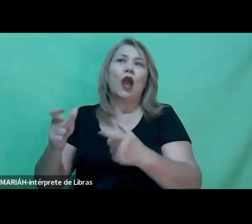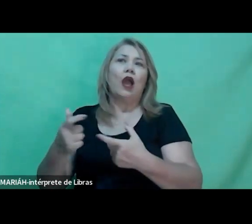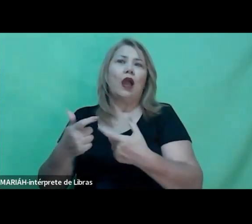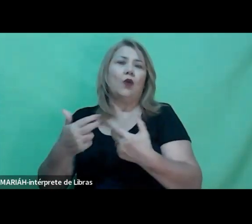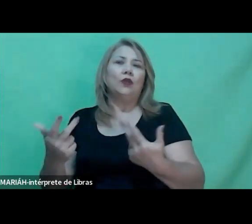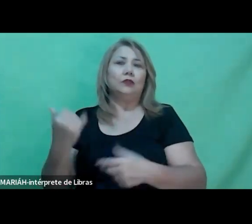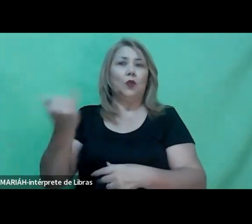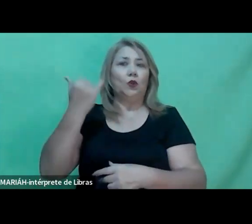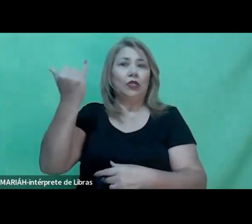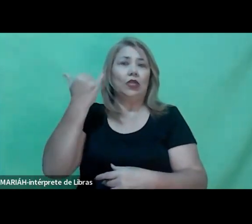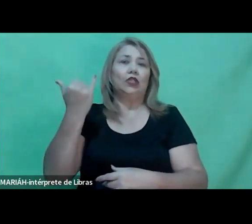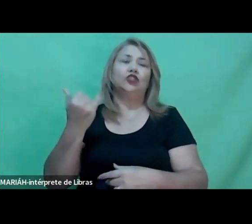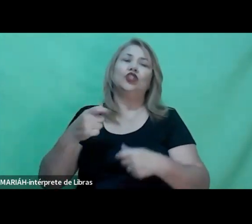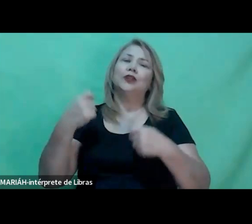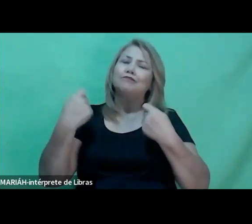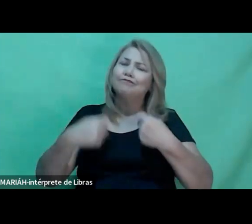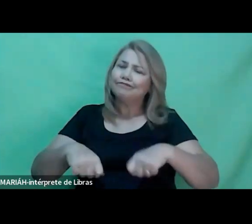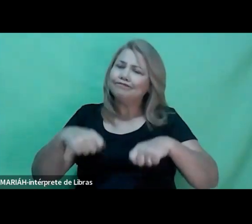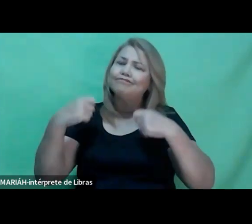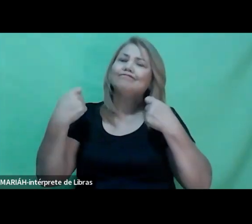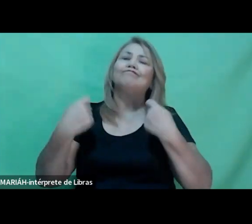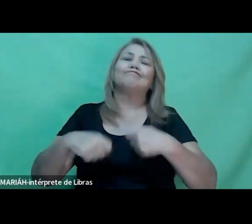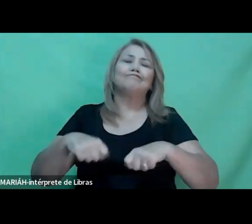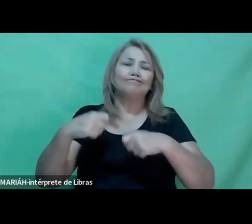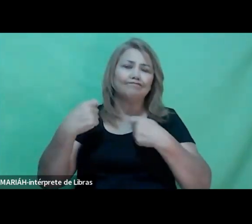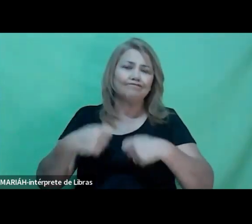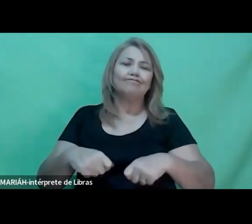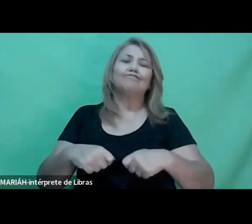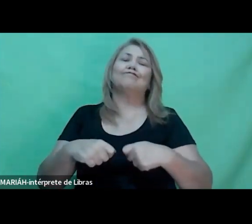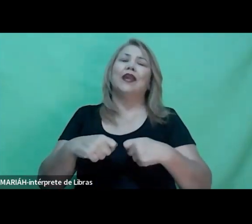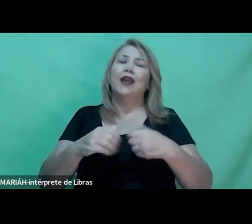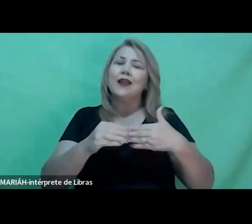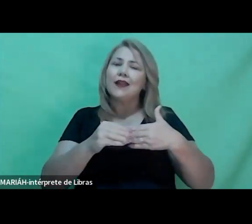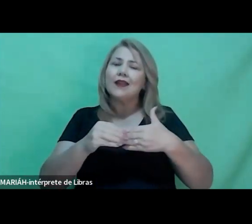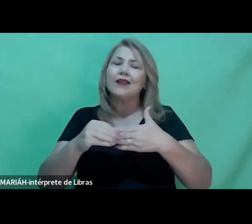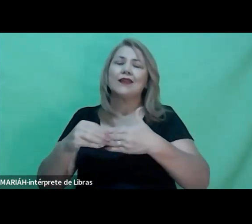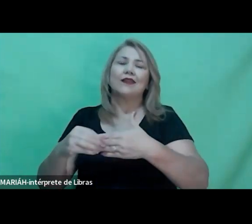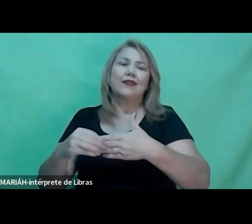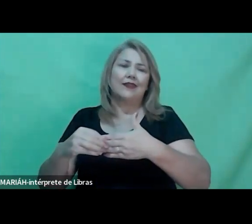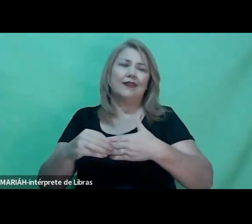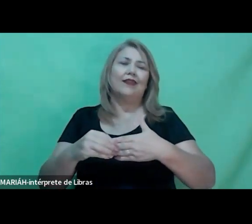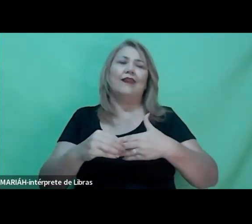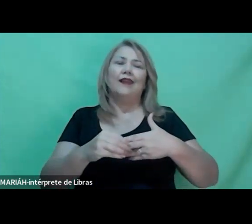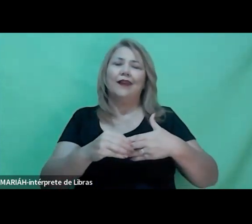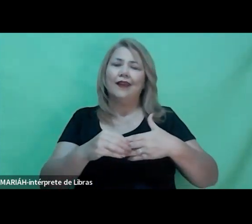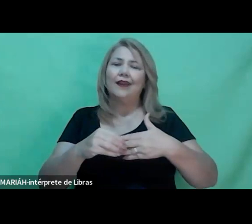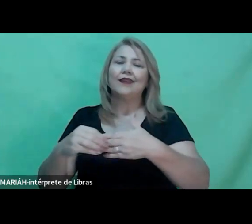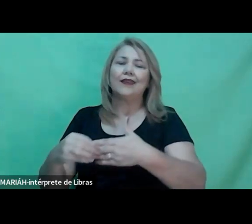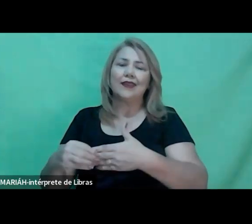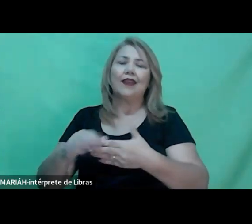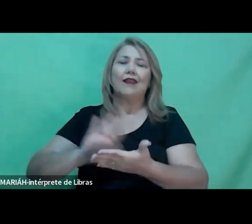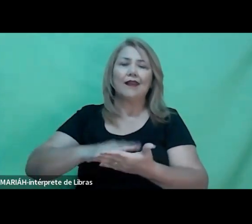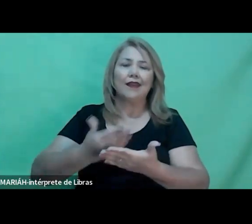necesario y se deben utilizar dos guías intérpretes que se turnen cada cierto tiempo y se apoyen